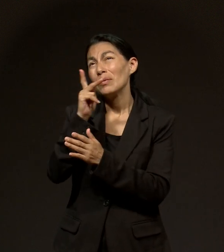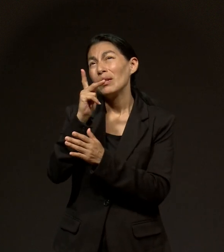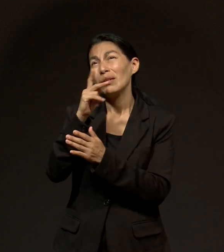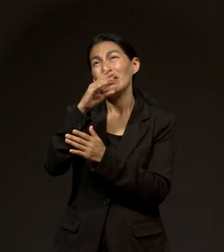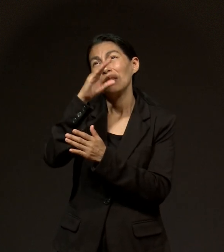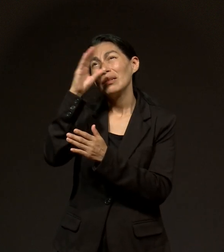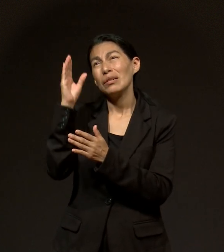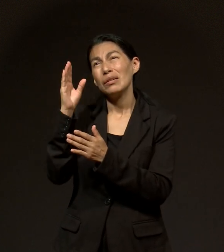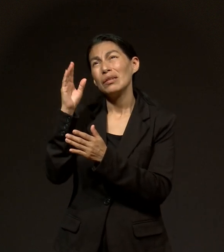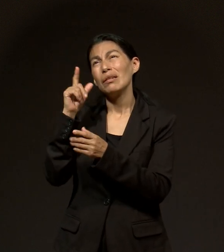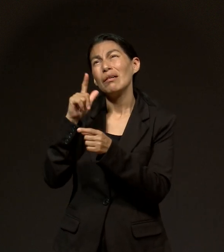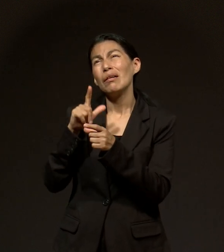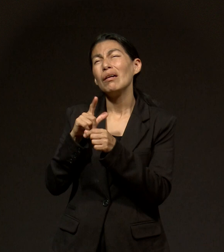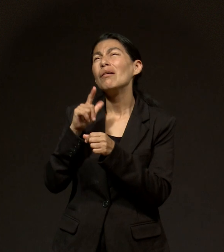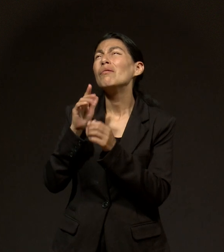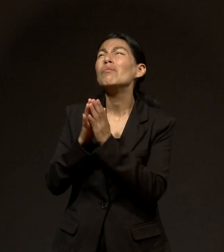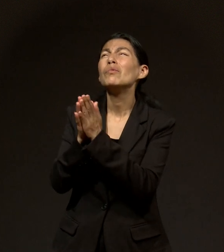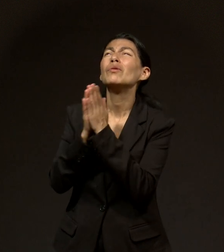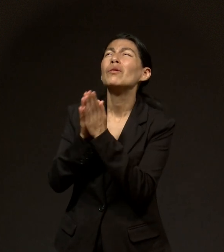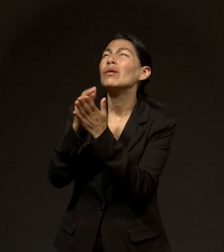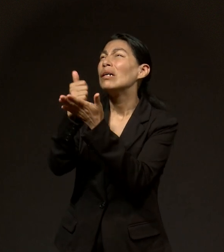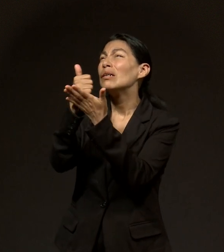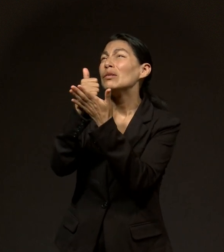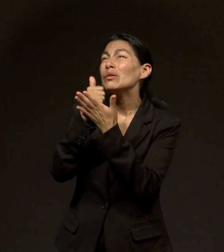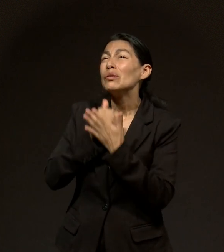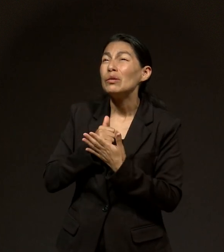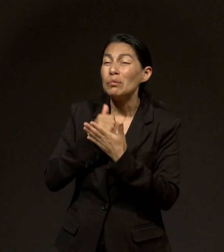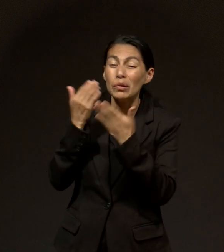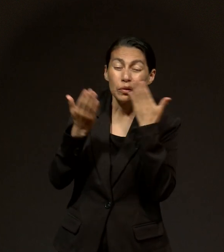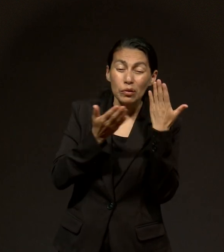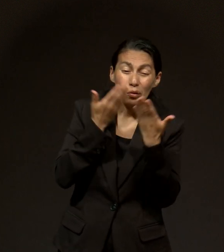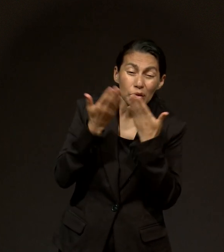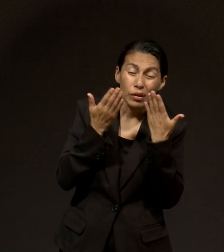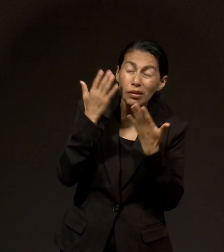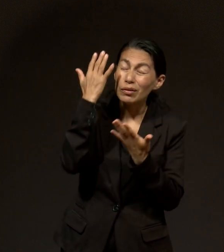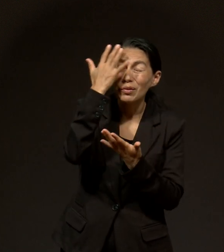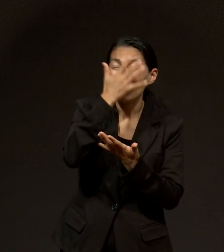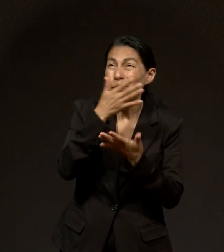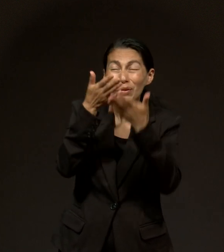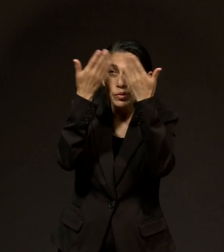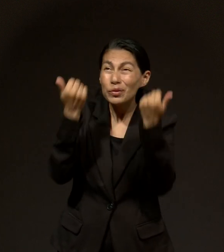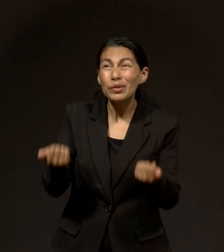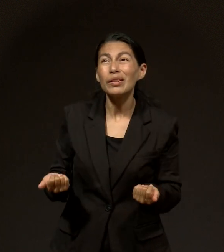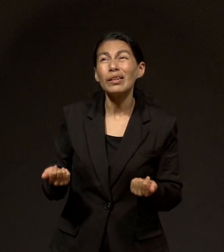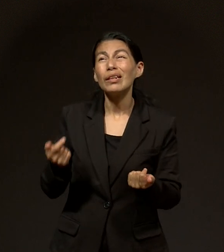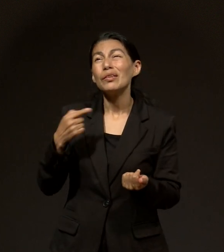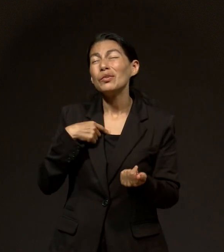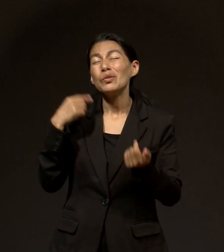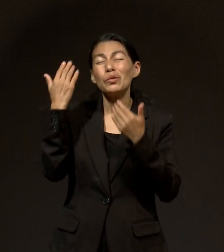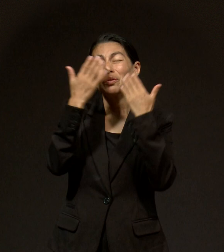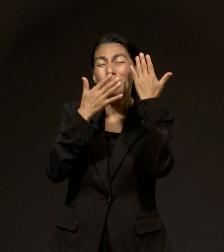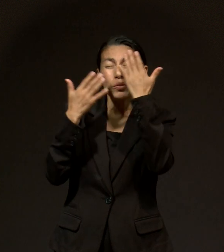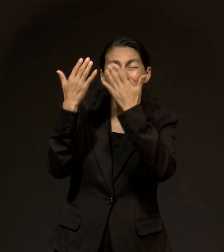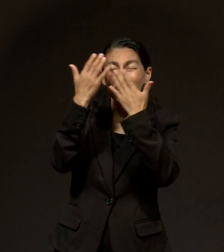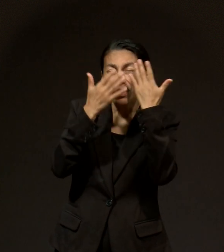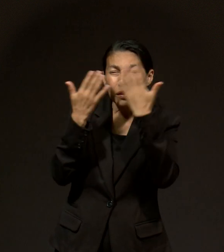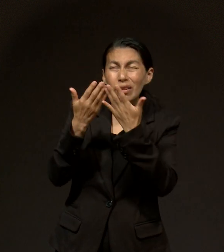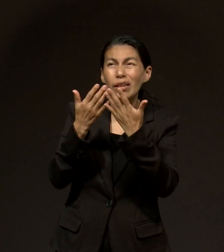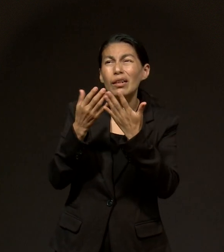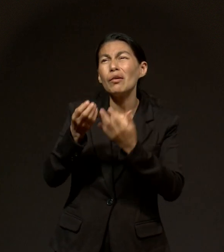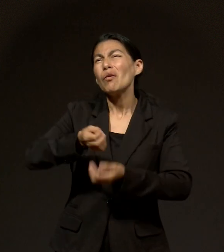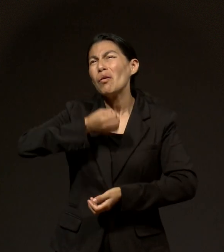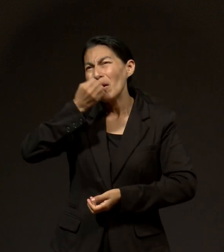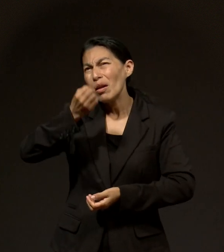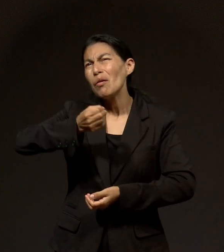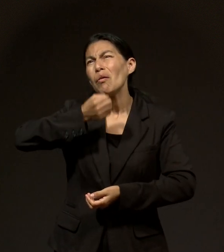favor, ayúdame, no sé qué estudiar, me siento muy perdida. Y ya fue, en esos días yo